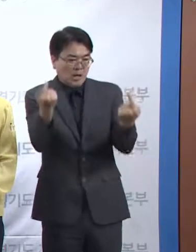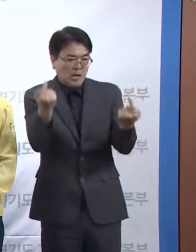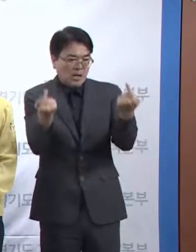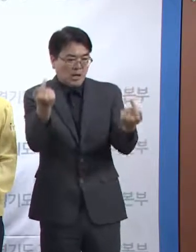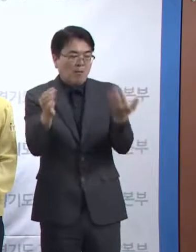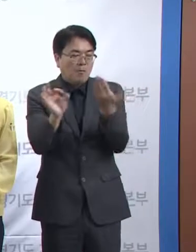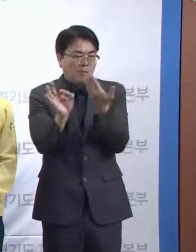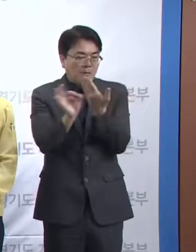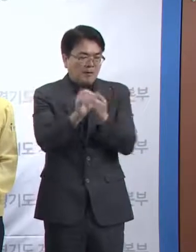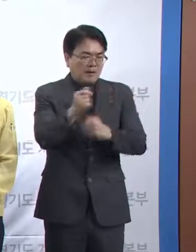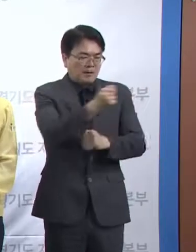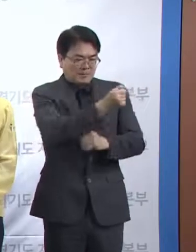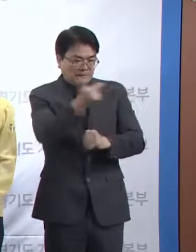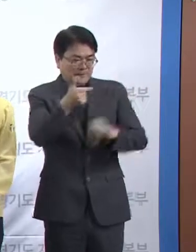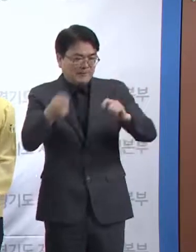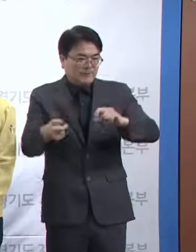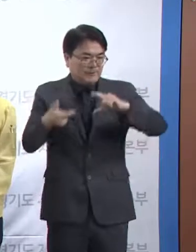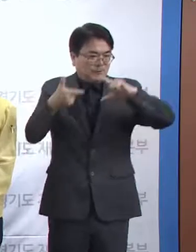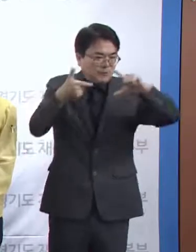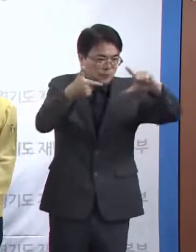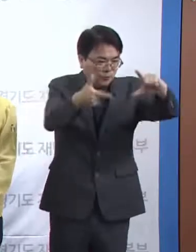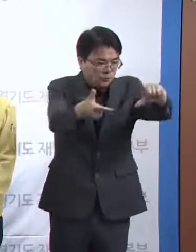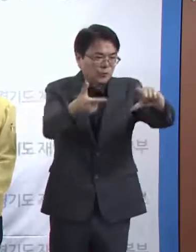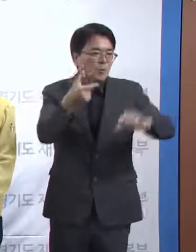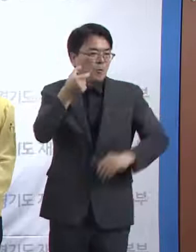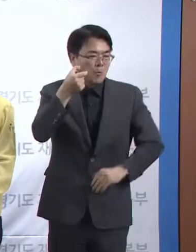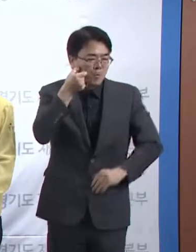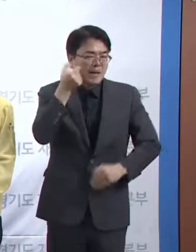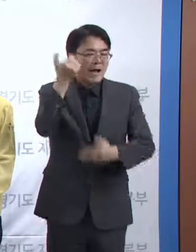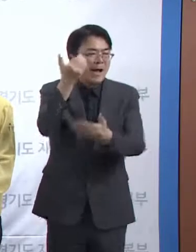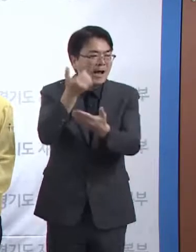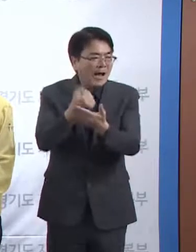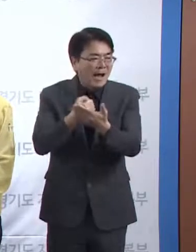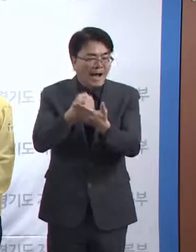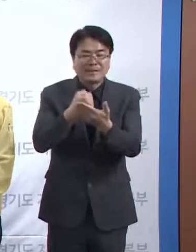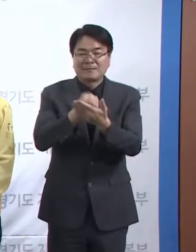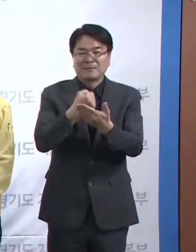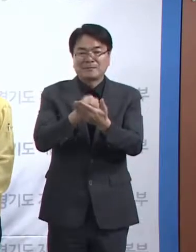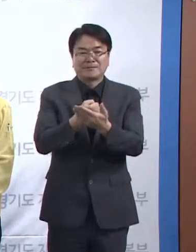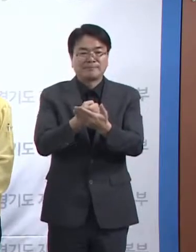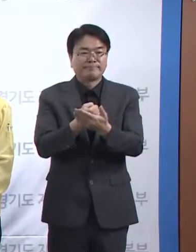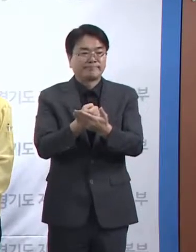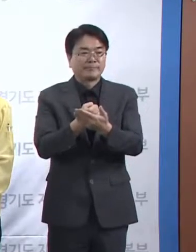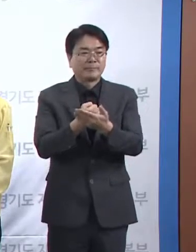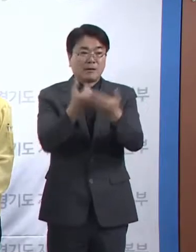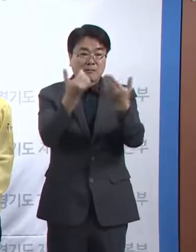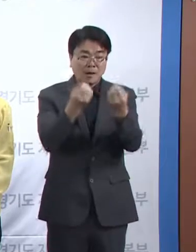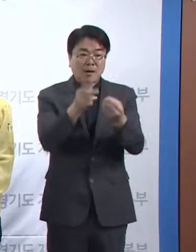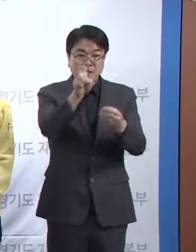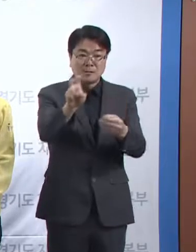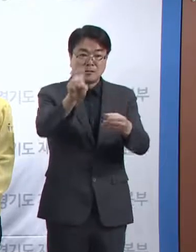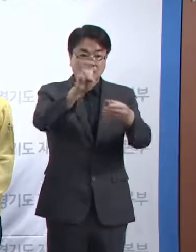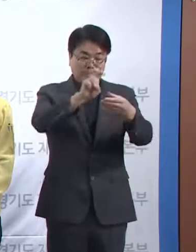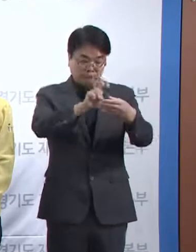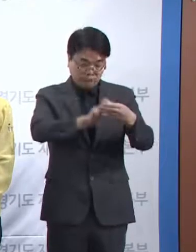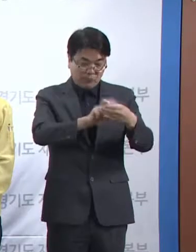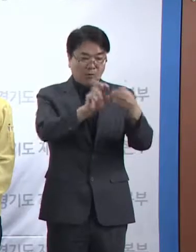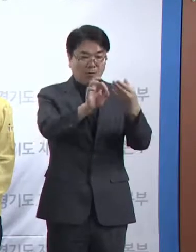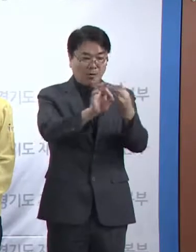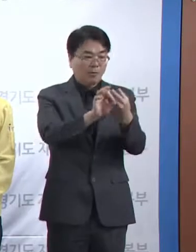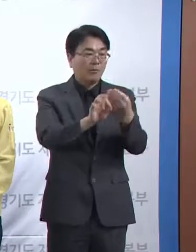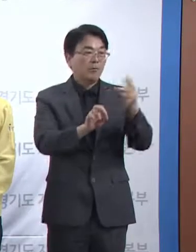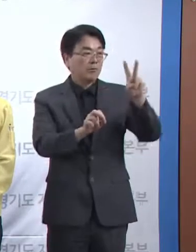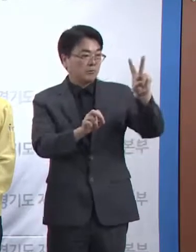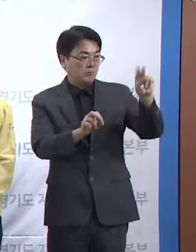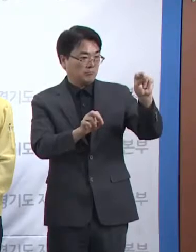것이 안타까운데 지금 20만 원에 대해서 기본적으로 2만 원의 인센티브가 부여되고 있는데